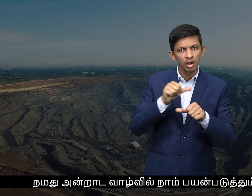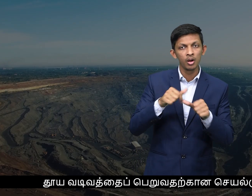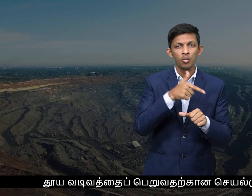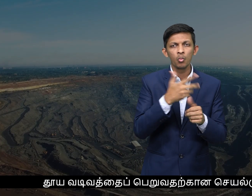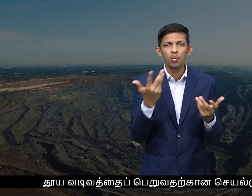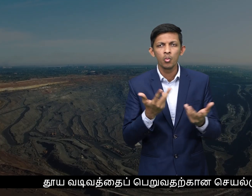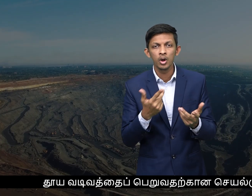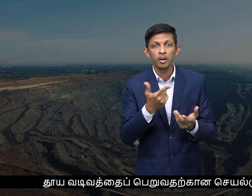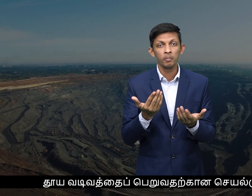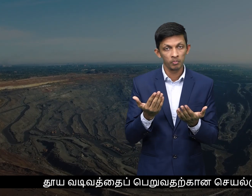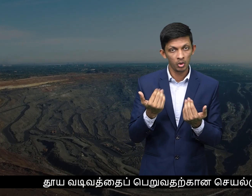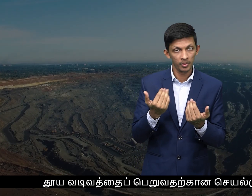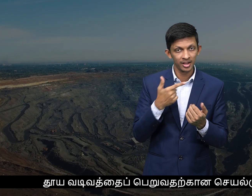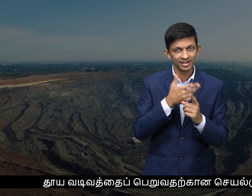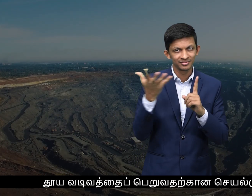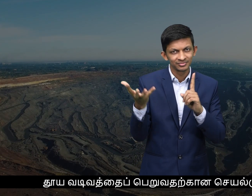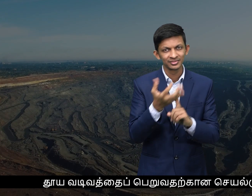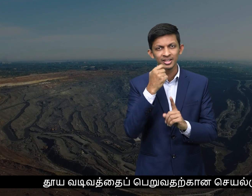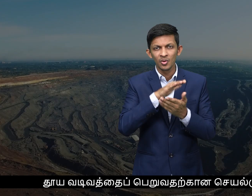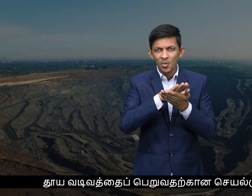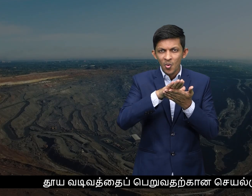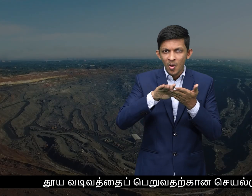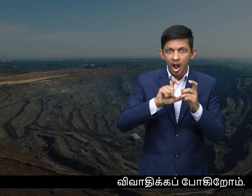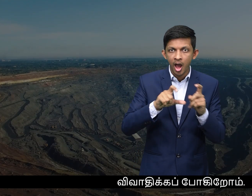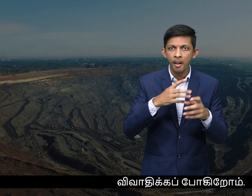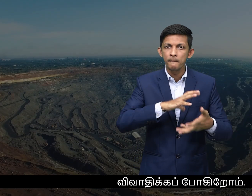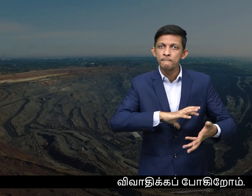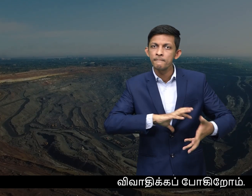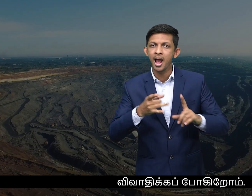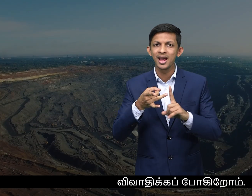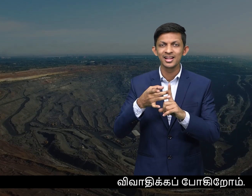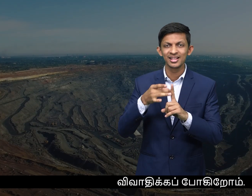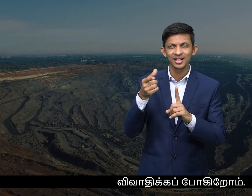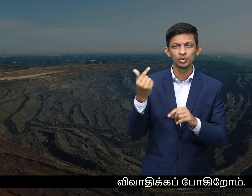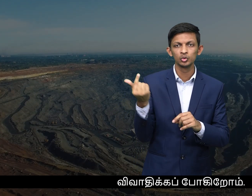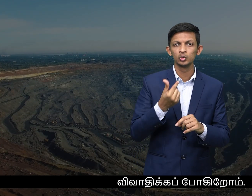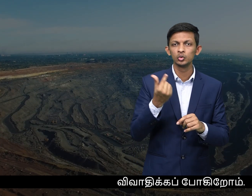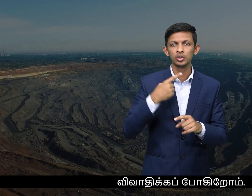உலோகத்தின் தூய வடிவத்தை பெறுவதற்கான செயல்முறையையும் விவாதிக்கப் போகிறோம்.